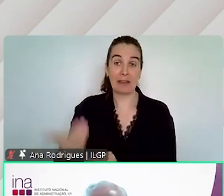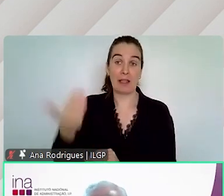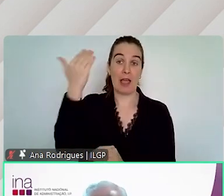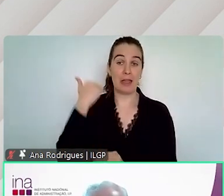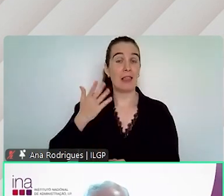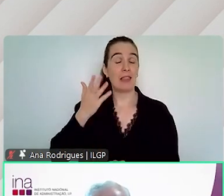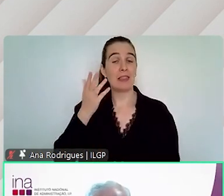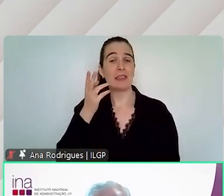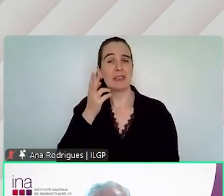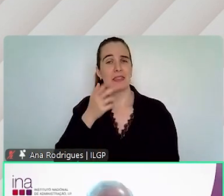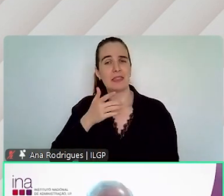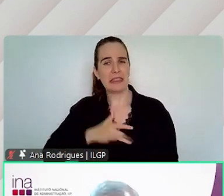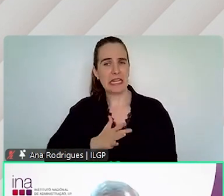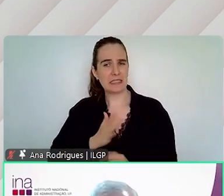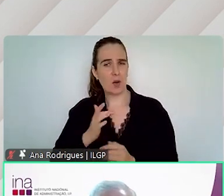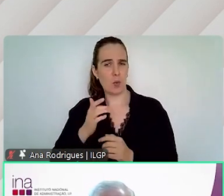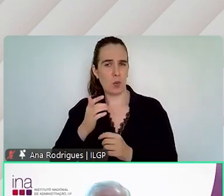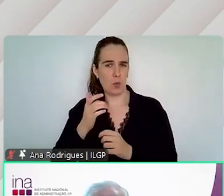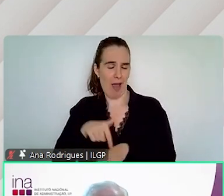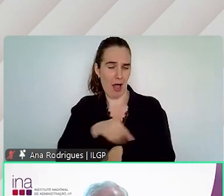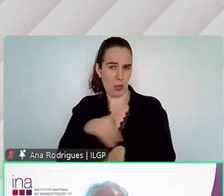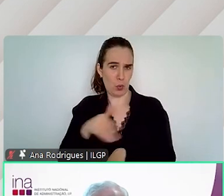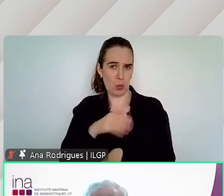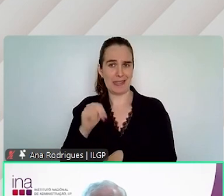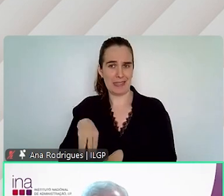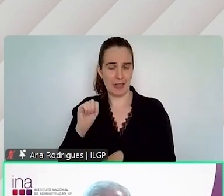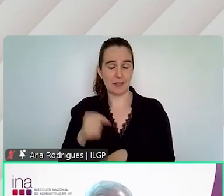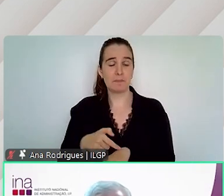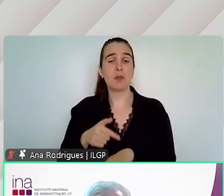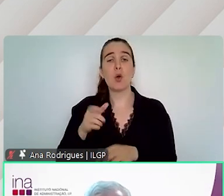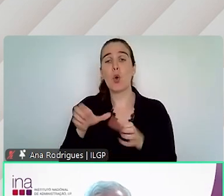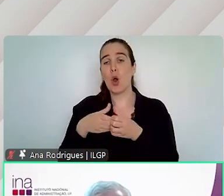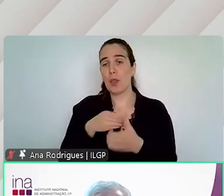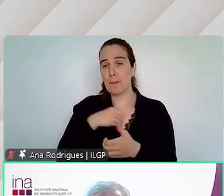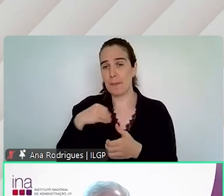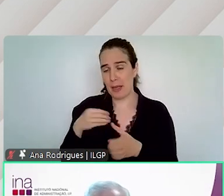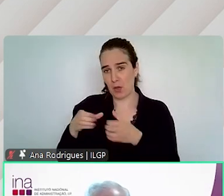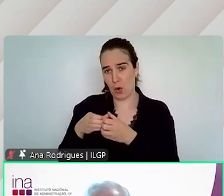do SNS, o então bastonário da Ordem dos Médicos levantou essa questão